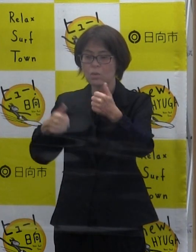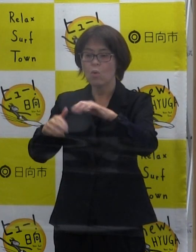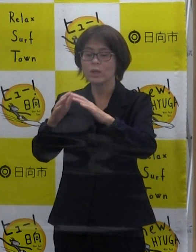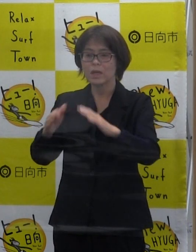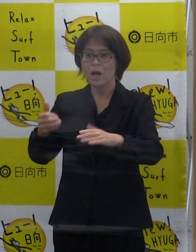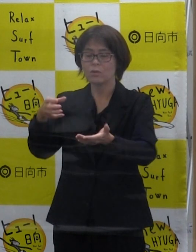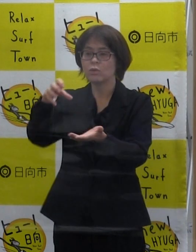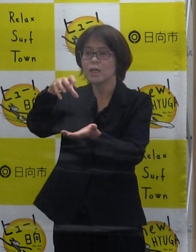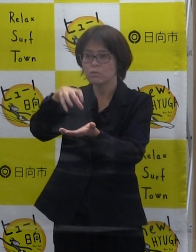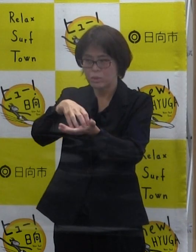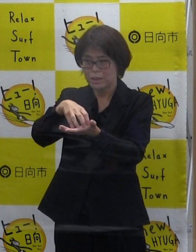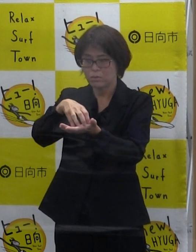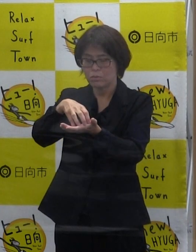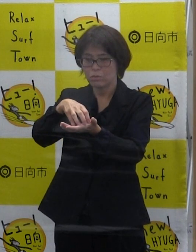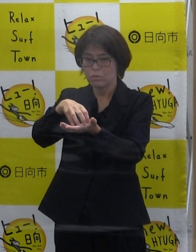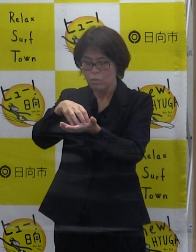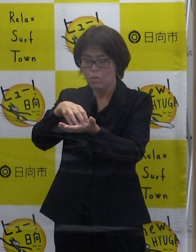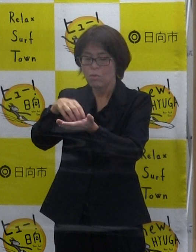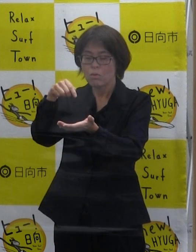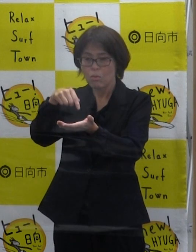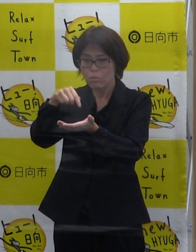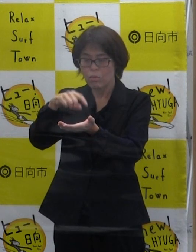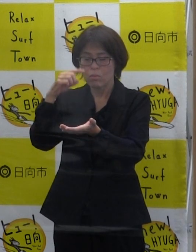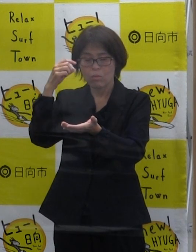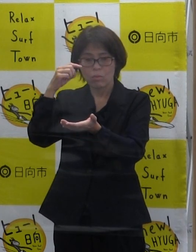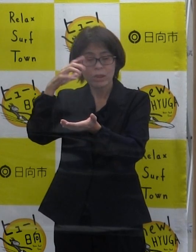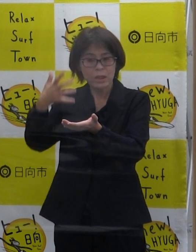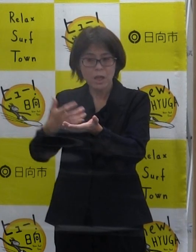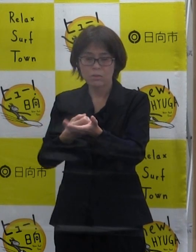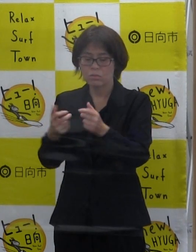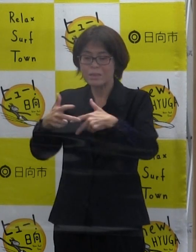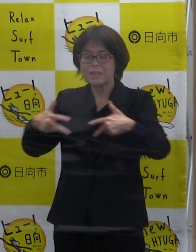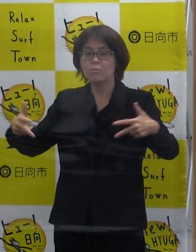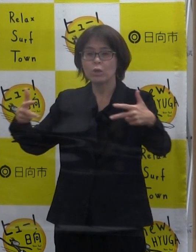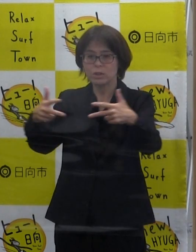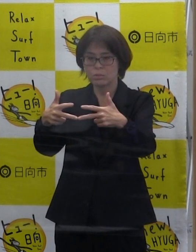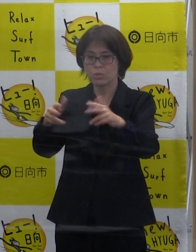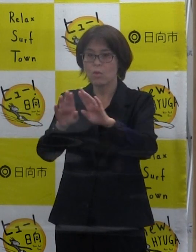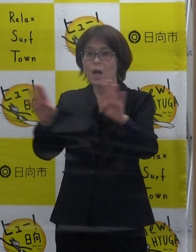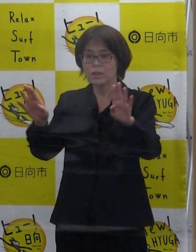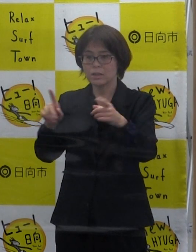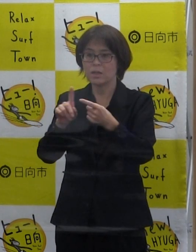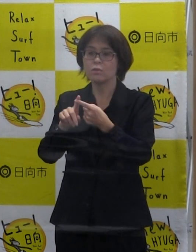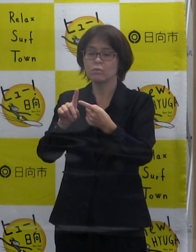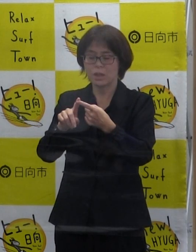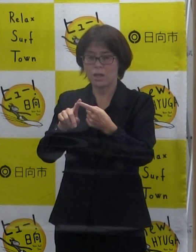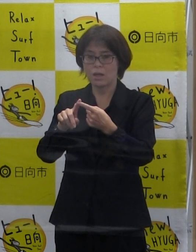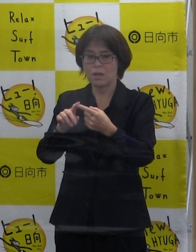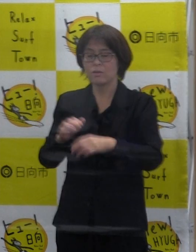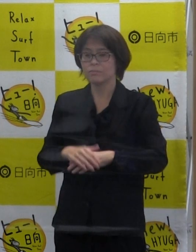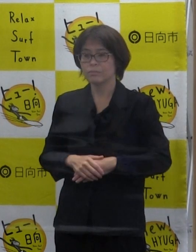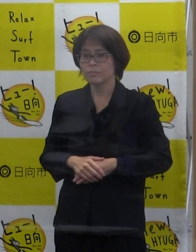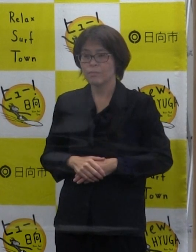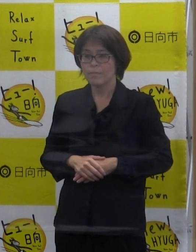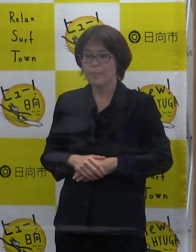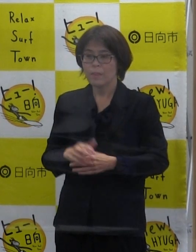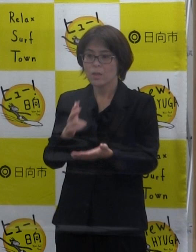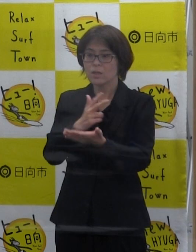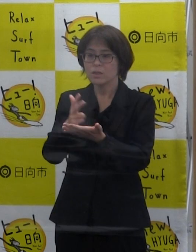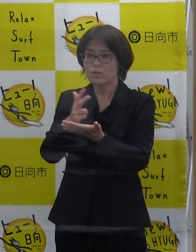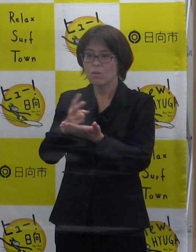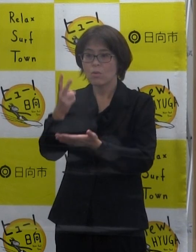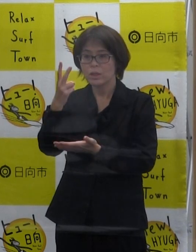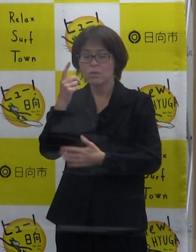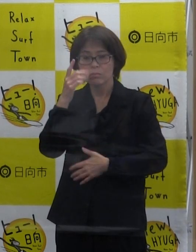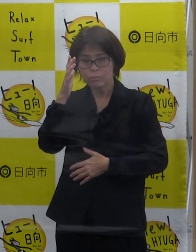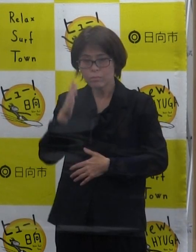立及び協議会設立を記念するシンポジウムの開催についてです。資料2をご覧